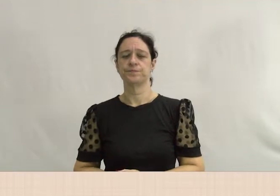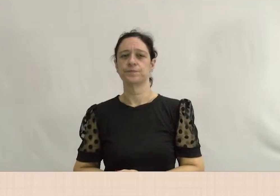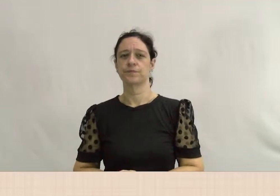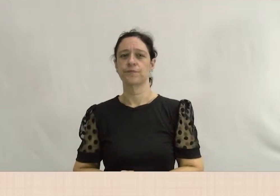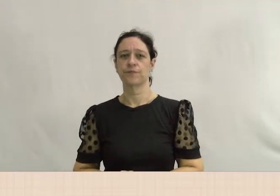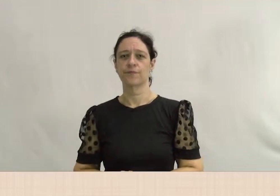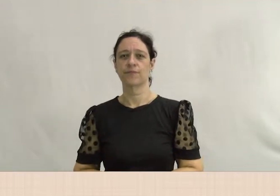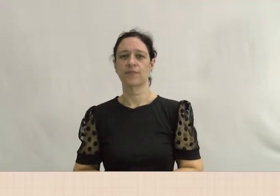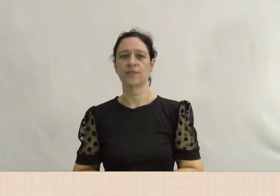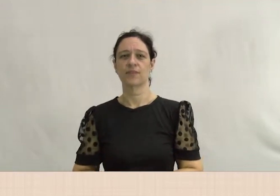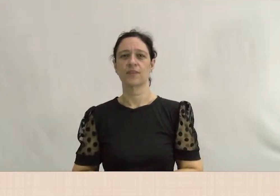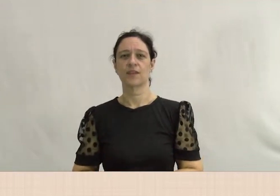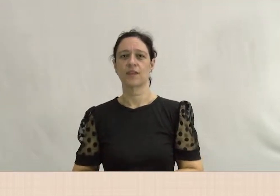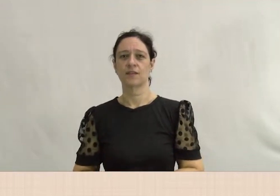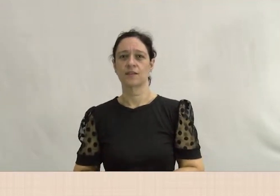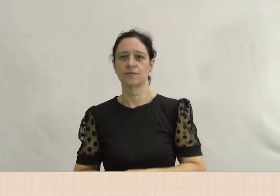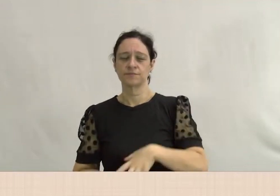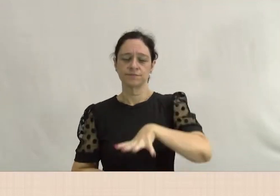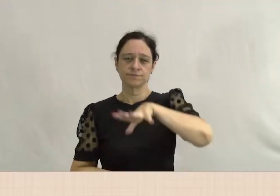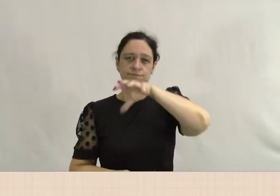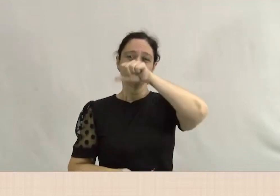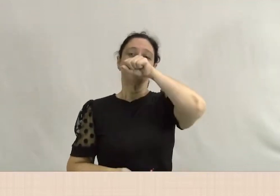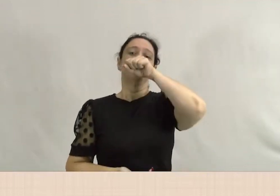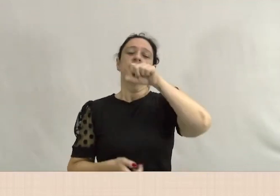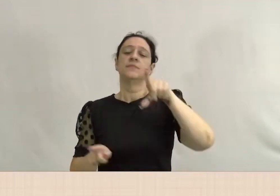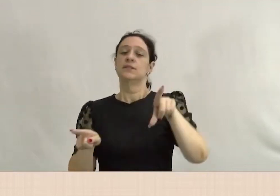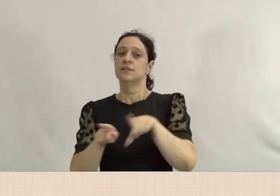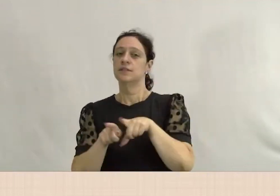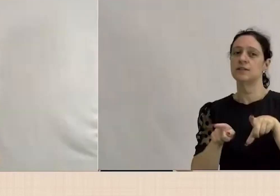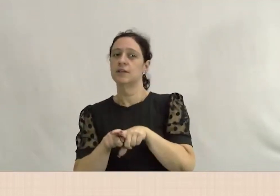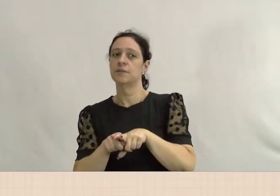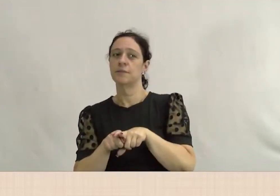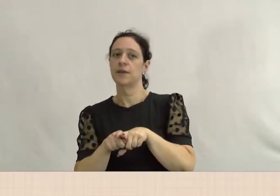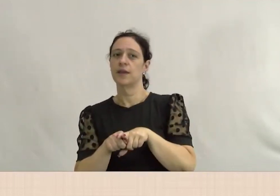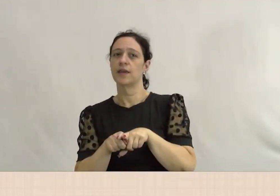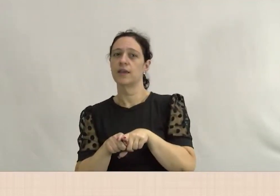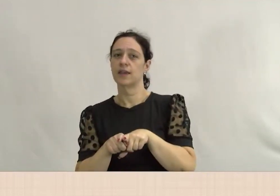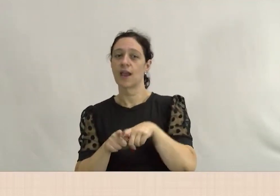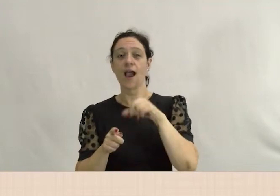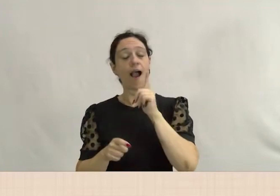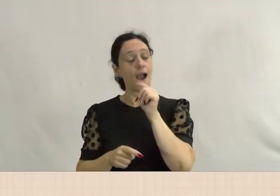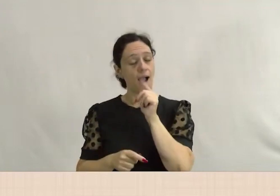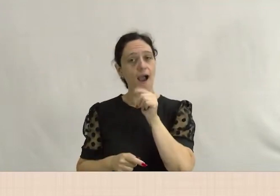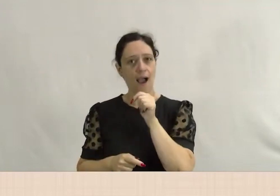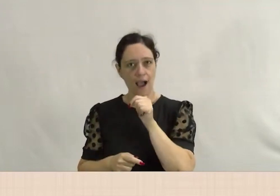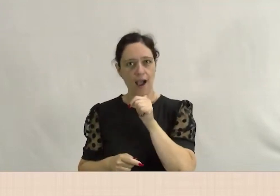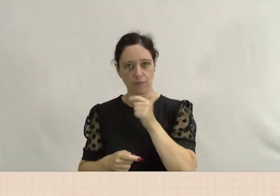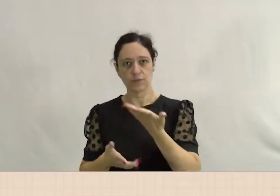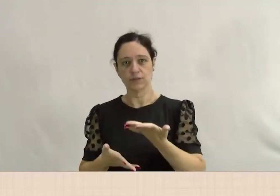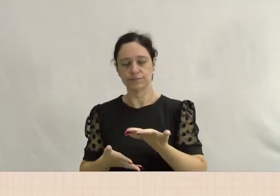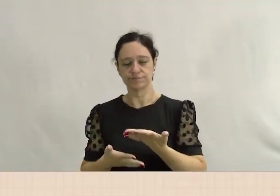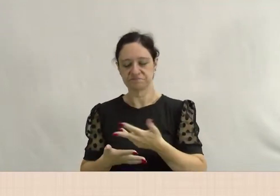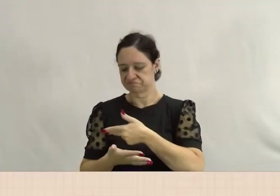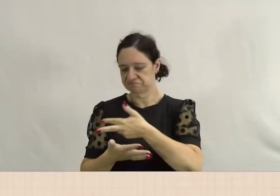que tanto o ar quanto a água ou líquido,